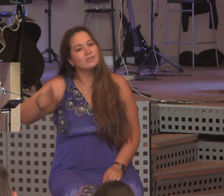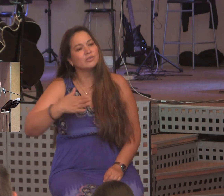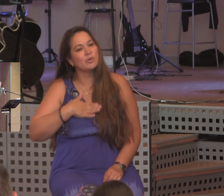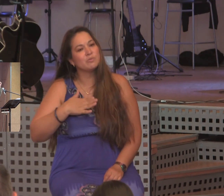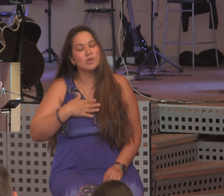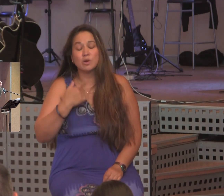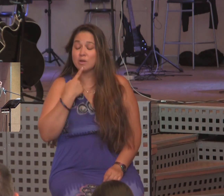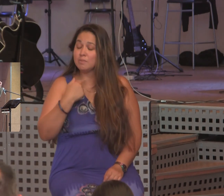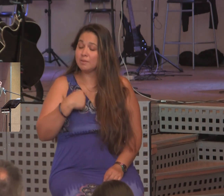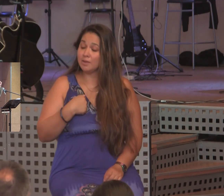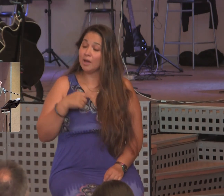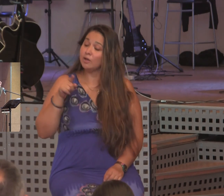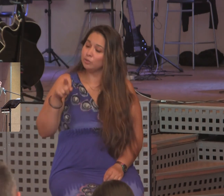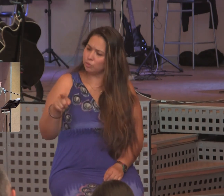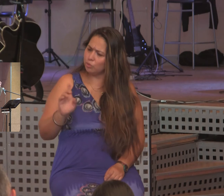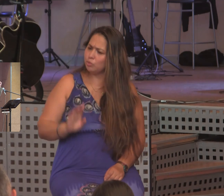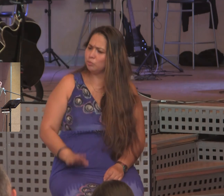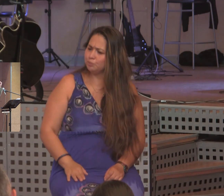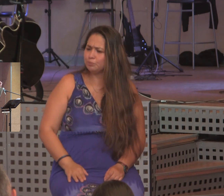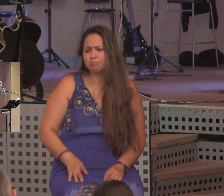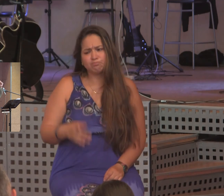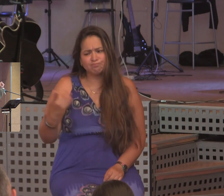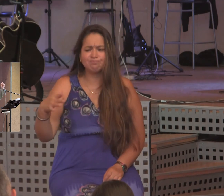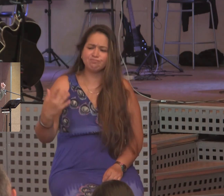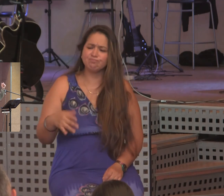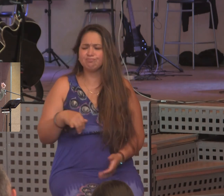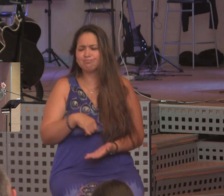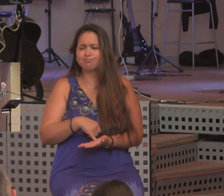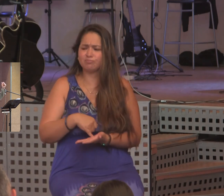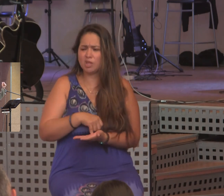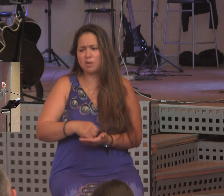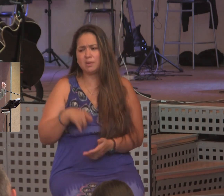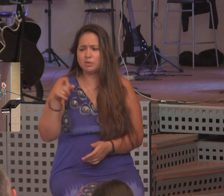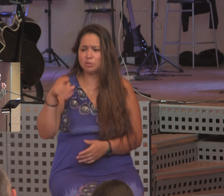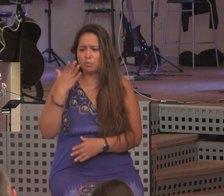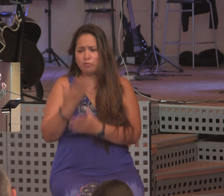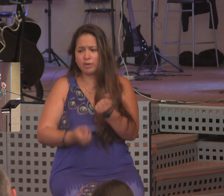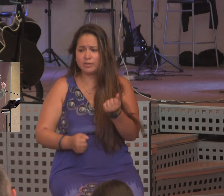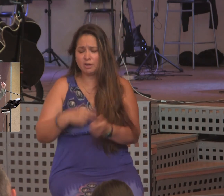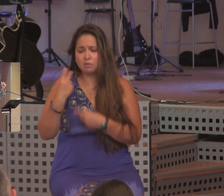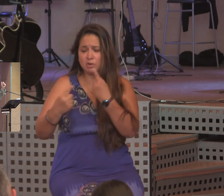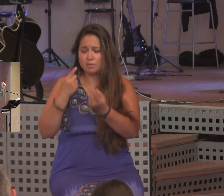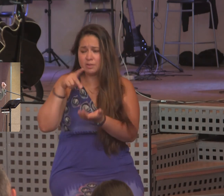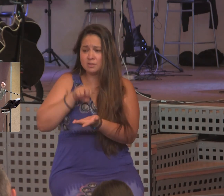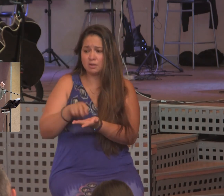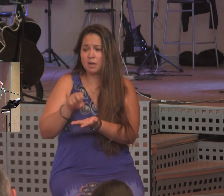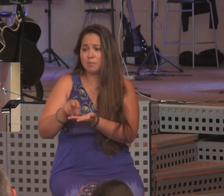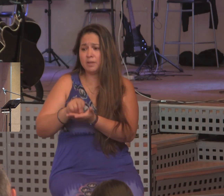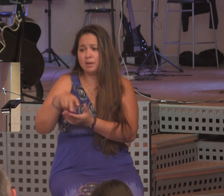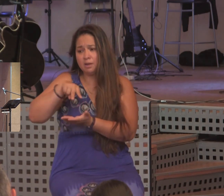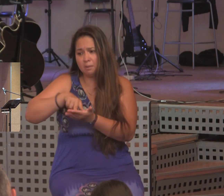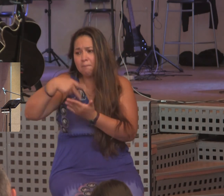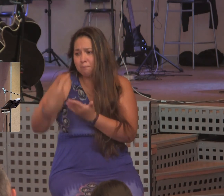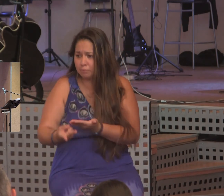Antonio, ¿te has dado cuenta que tú eres un poco torpe y tropiezas con cualquier cosa y te vas cayendo por ahí?